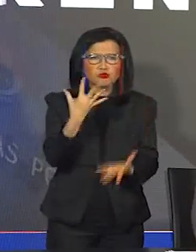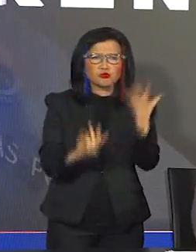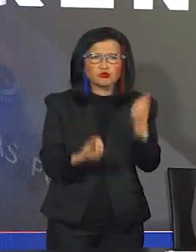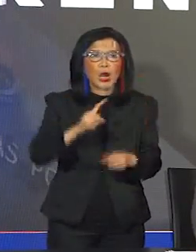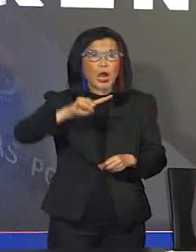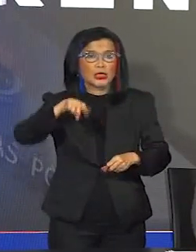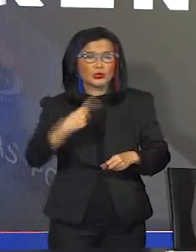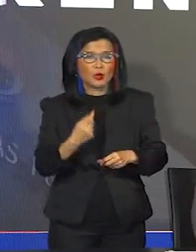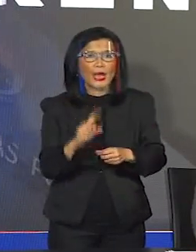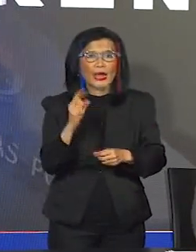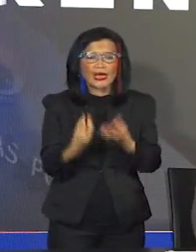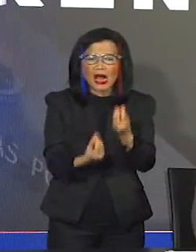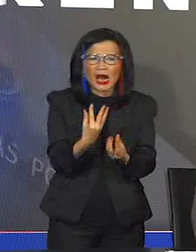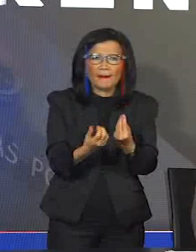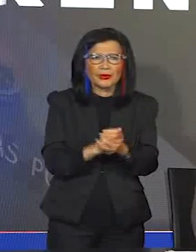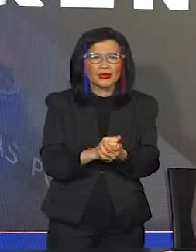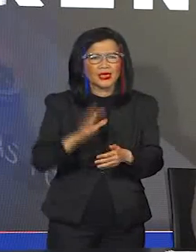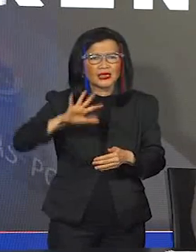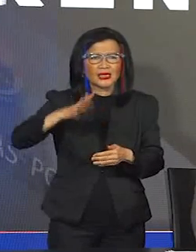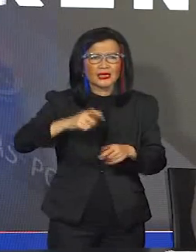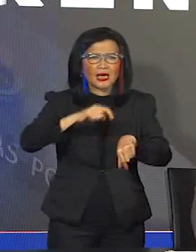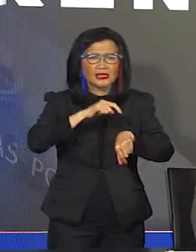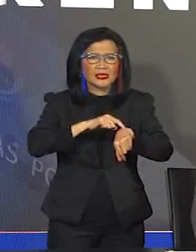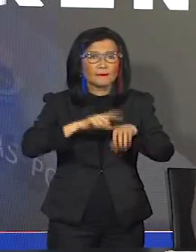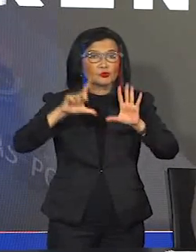berawal dari adanya api sekitar pukul